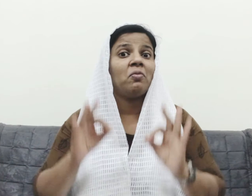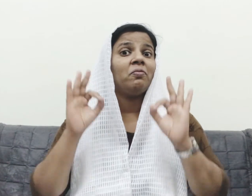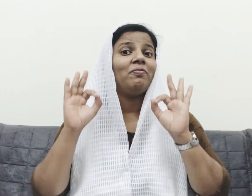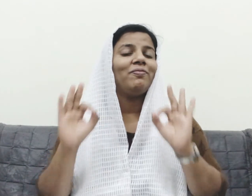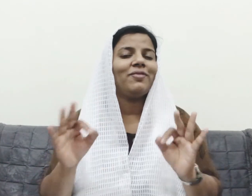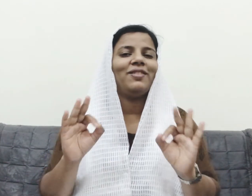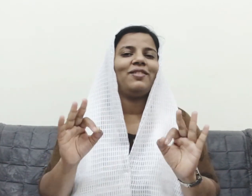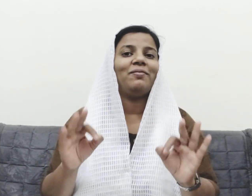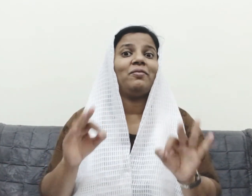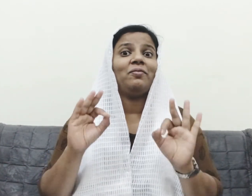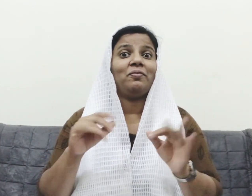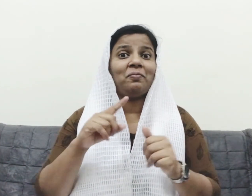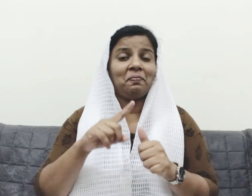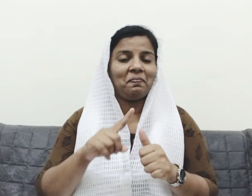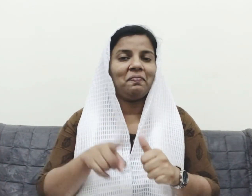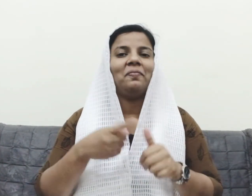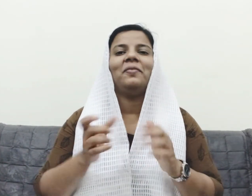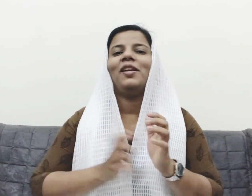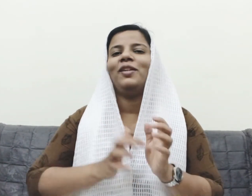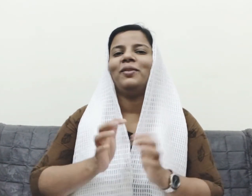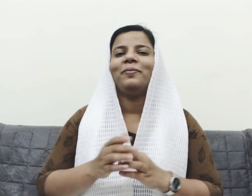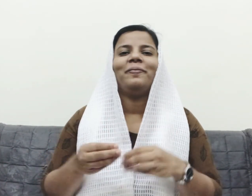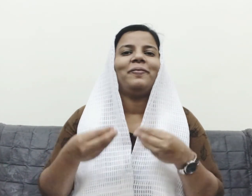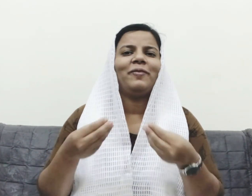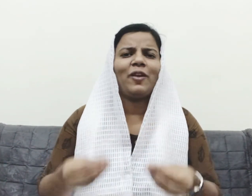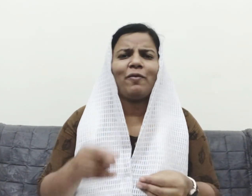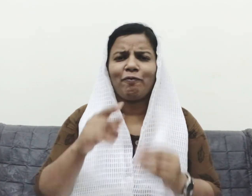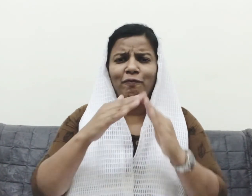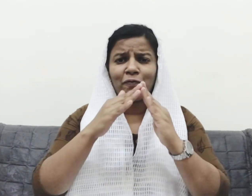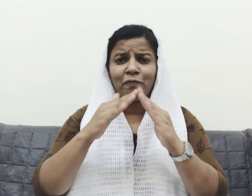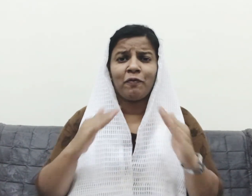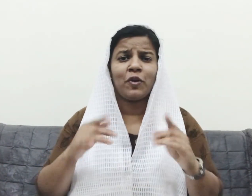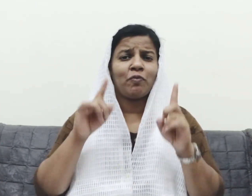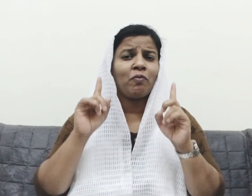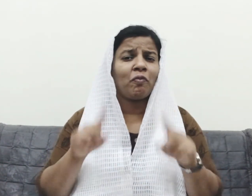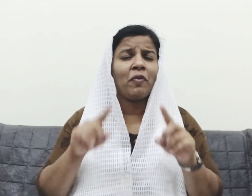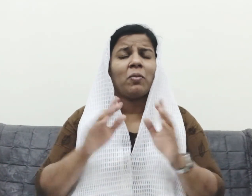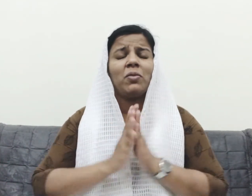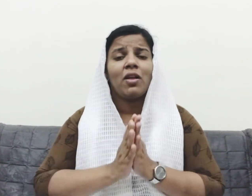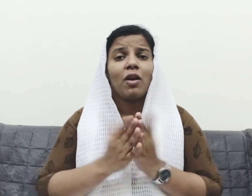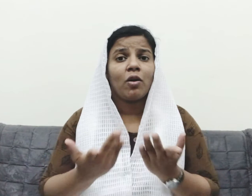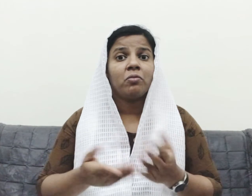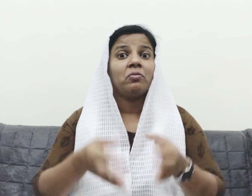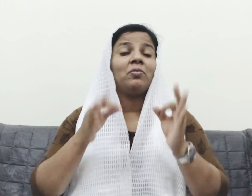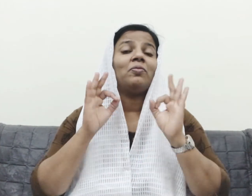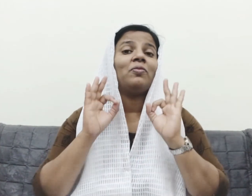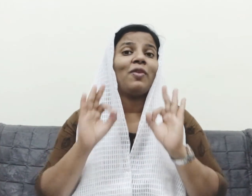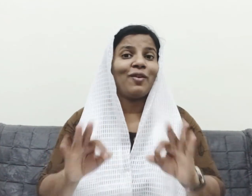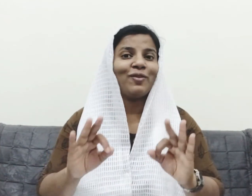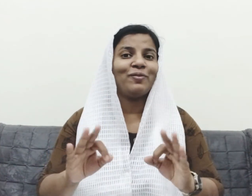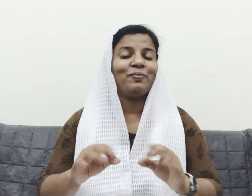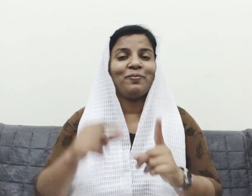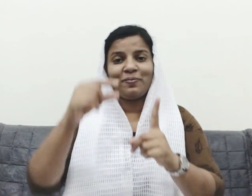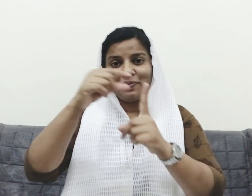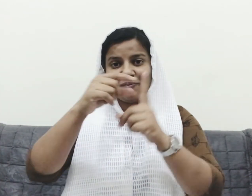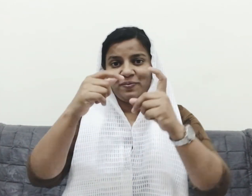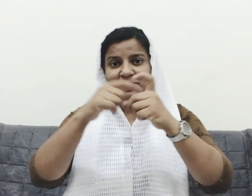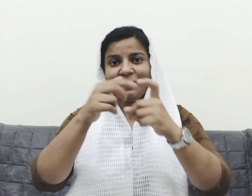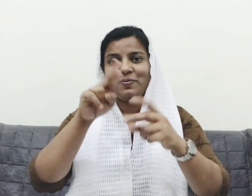ഏറ്റവും നല്ലതും ഏറ്റവും പെർഫെക്റ്റായിട്ടുള്ളതാണ്. നിങ്ങളൊരു വീടിന് വേണ്ടി പ്രാർത്ഥിച്ചുകൊണ്ടിരിക്കുകയാണോ? ഏറ്റവും നല്ലതും ഏറ്റവും